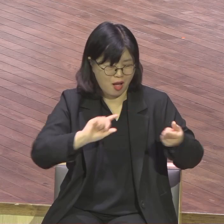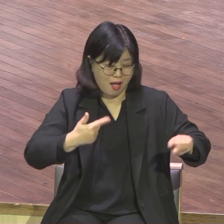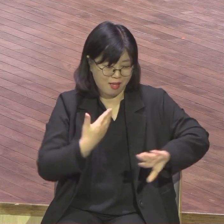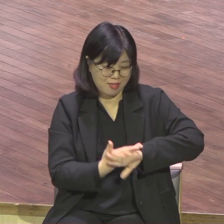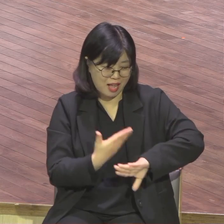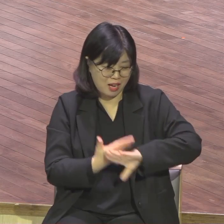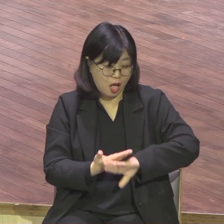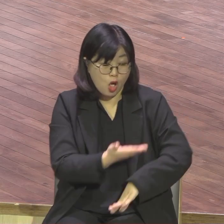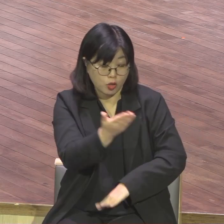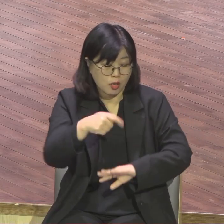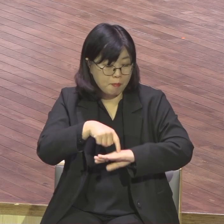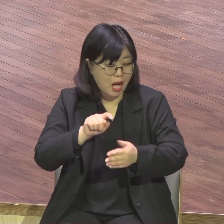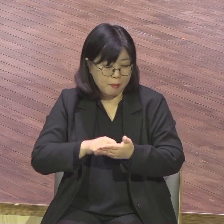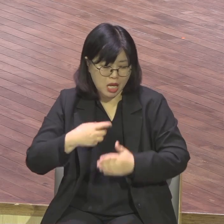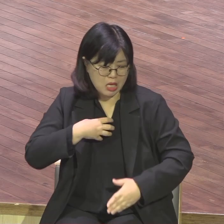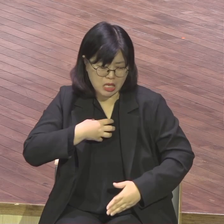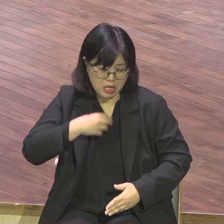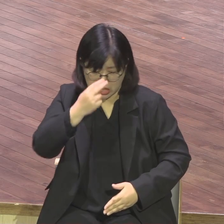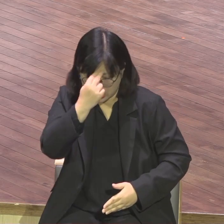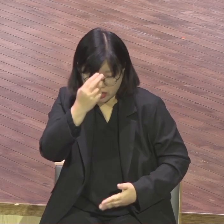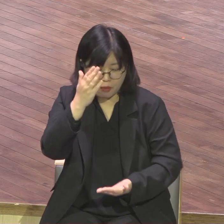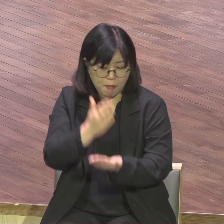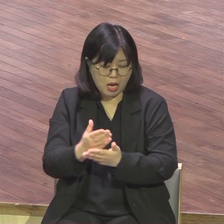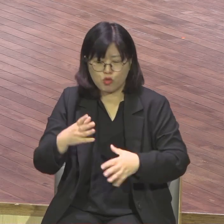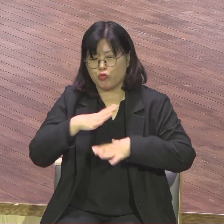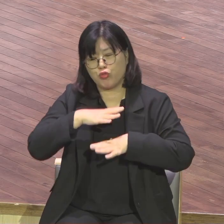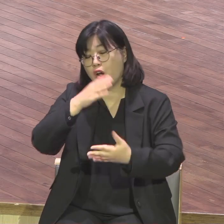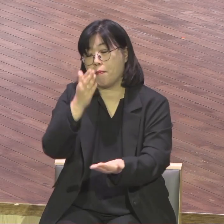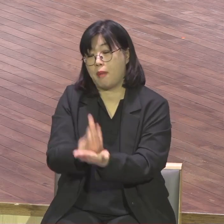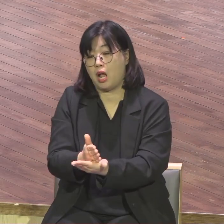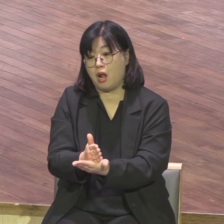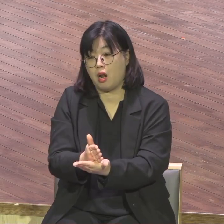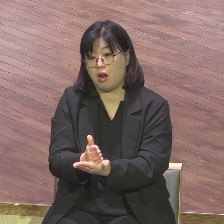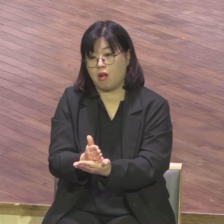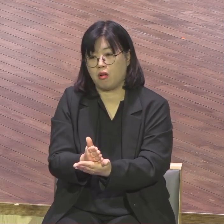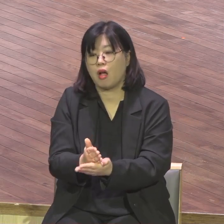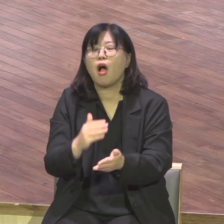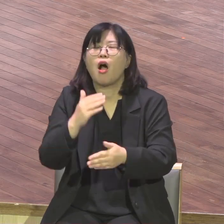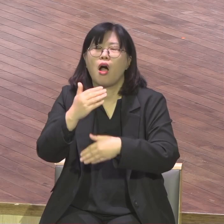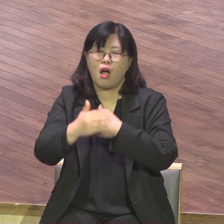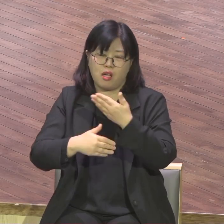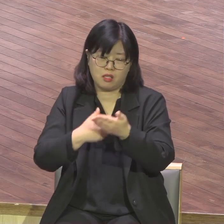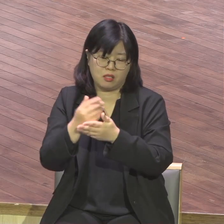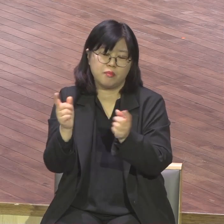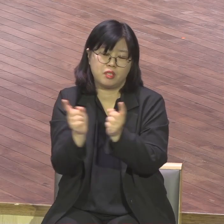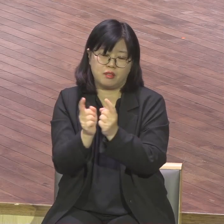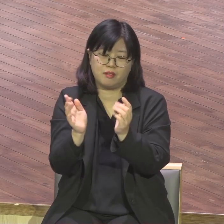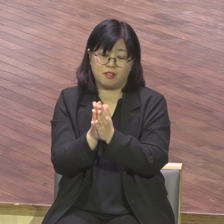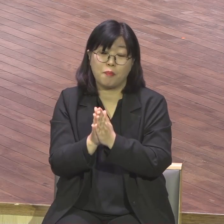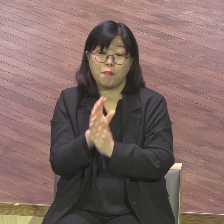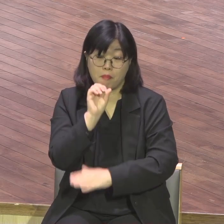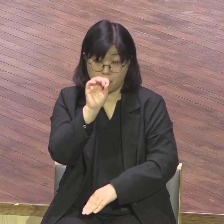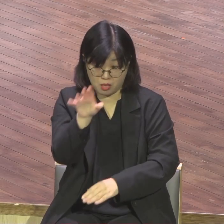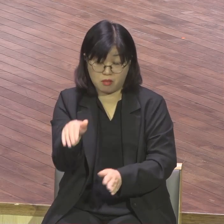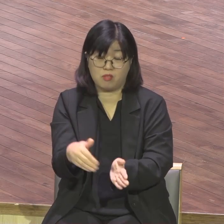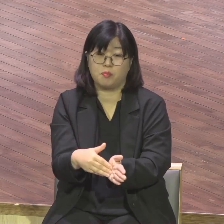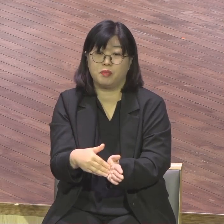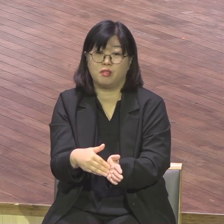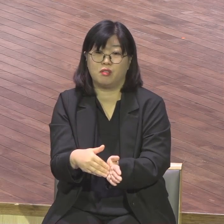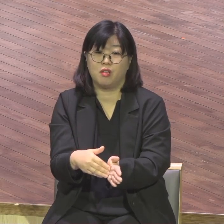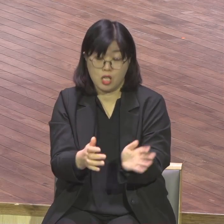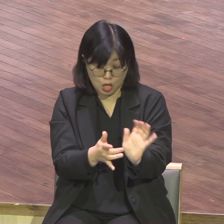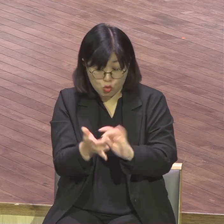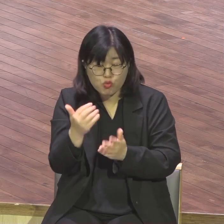마음에 근심하지도 말고 두려워하지도 말라. 근심하지도 말고 두려워하지도 말라.